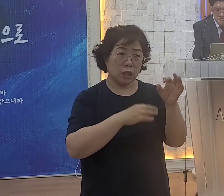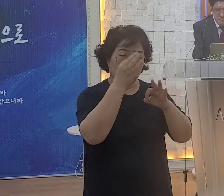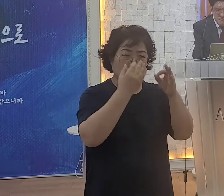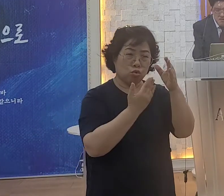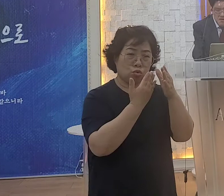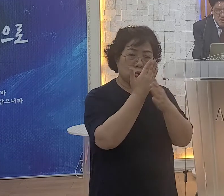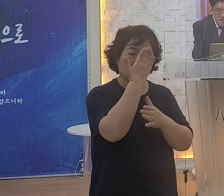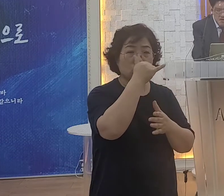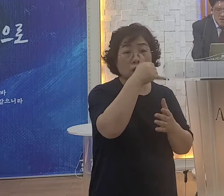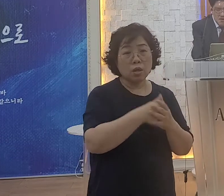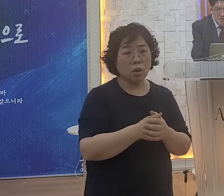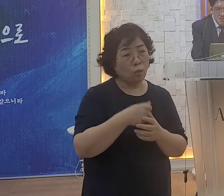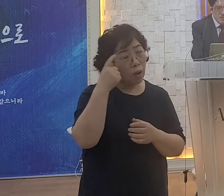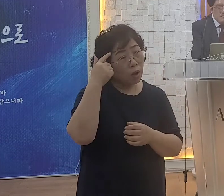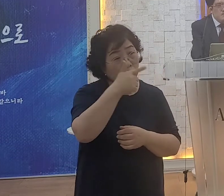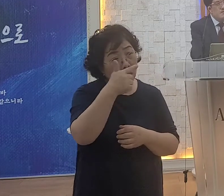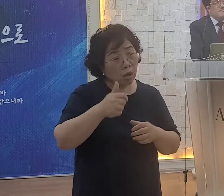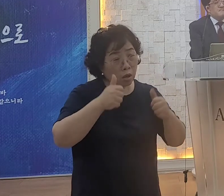자, 여러분,